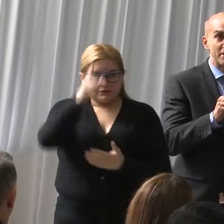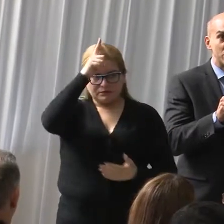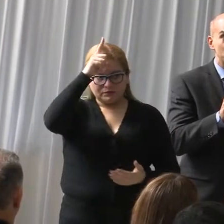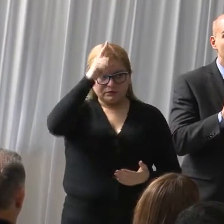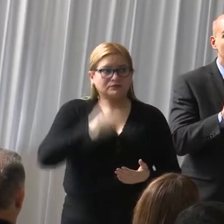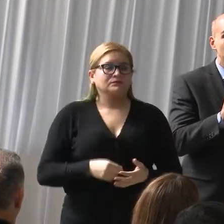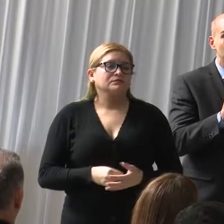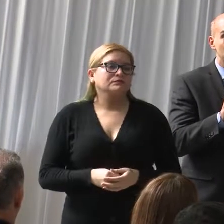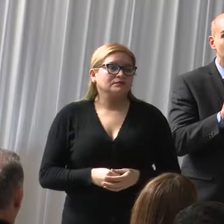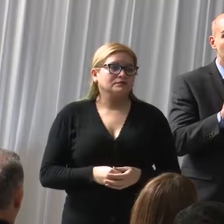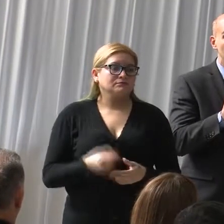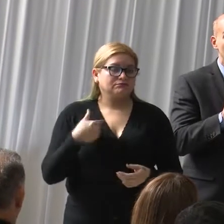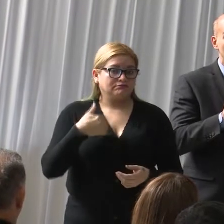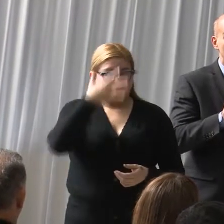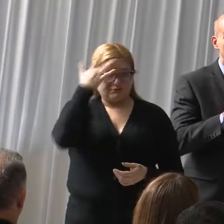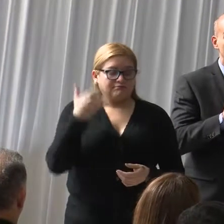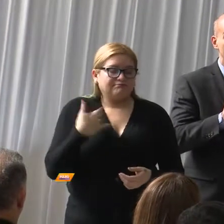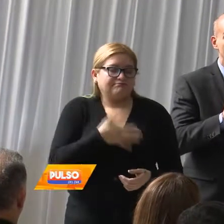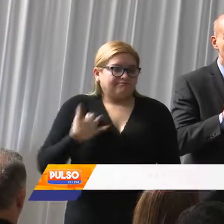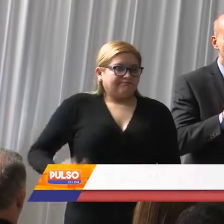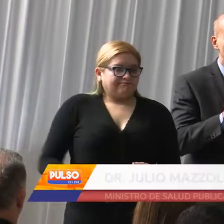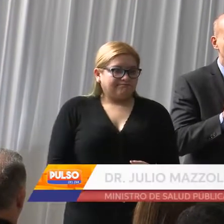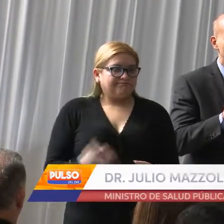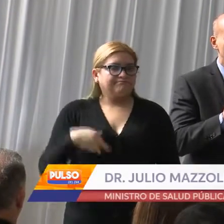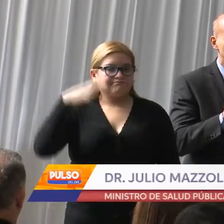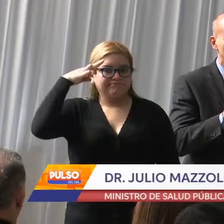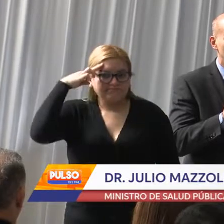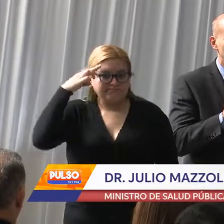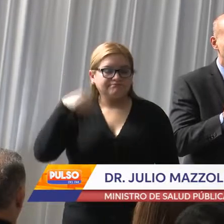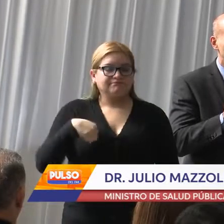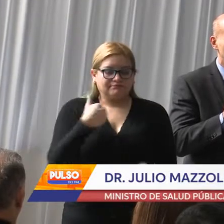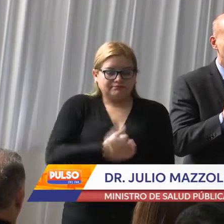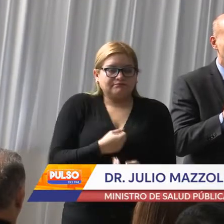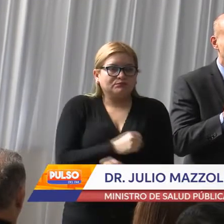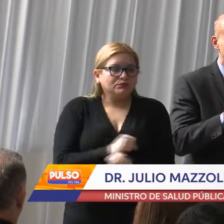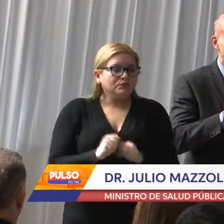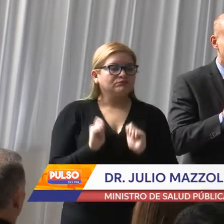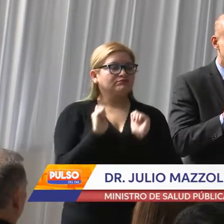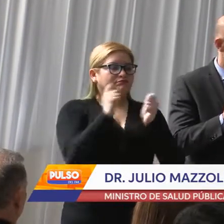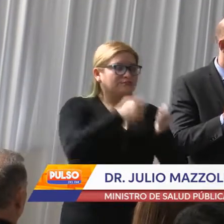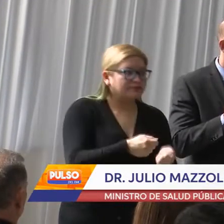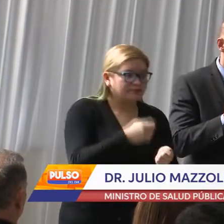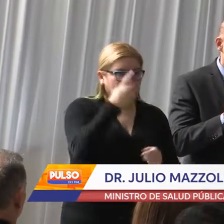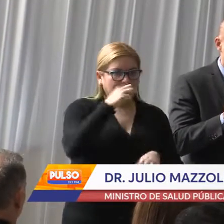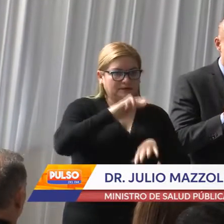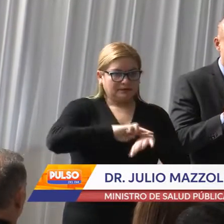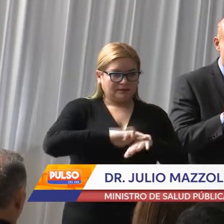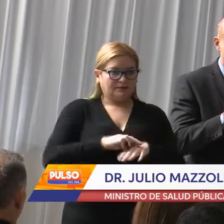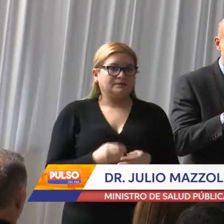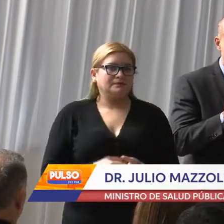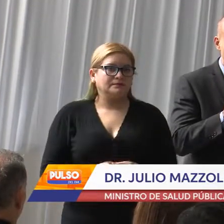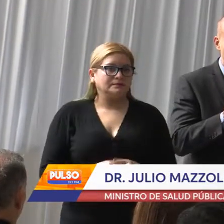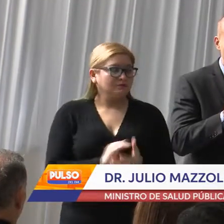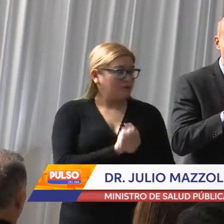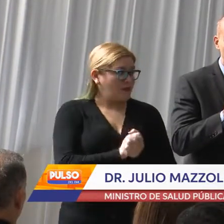Es para mí un gusto, un honor el poder poner en posesión aquí a